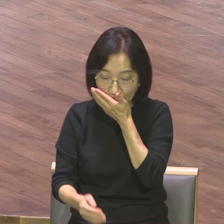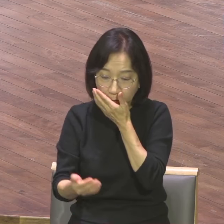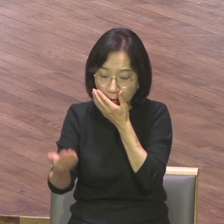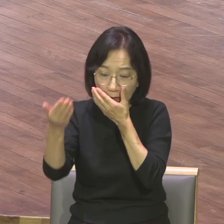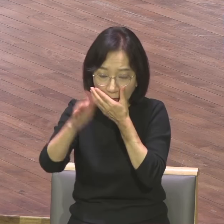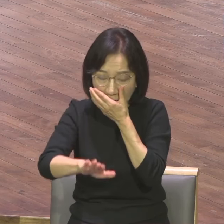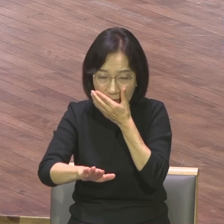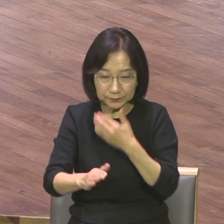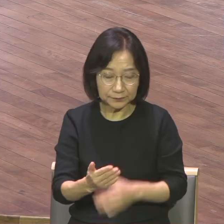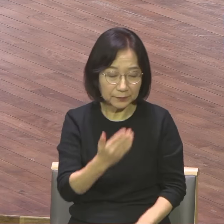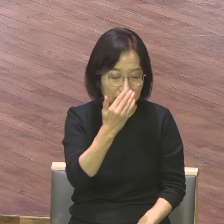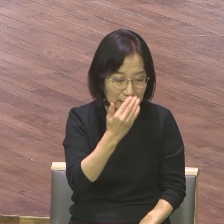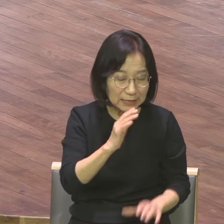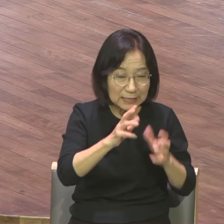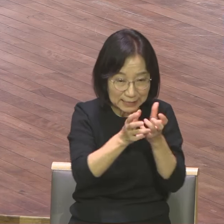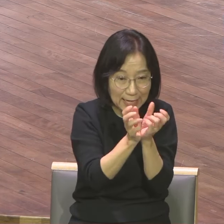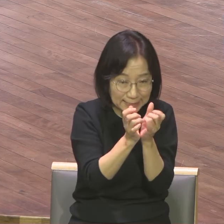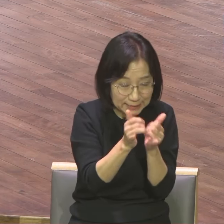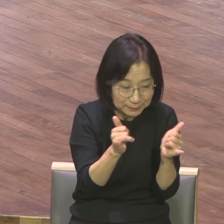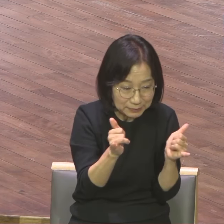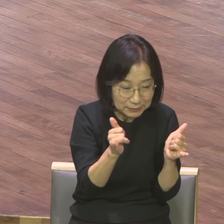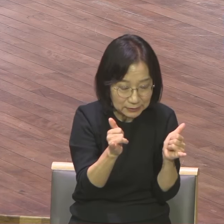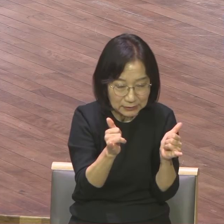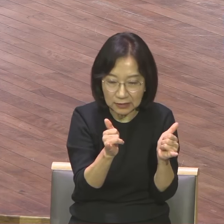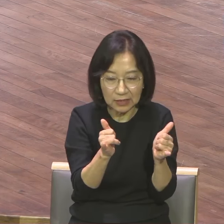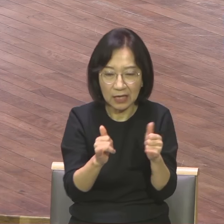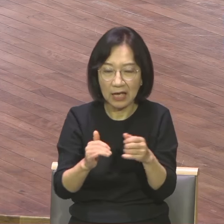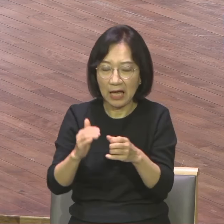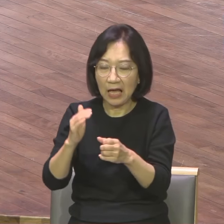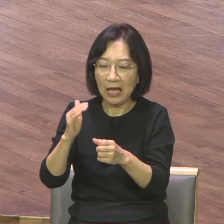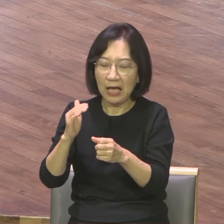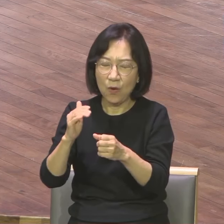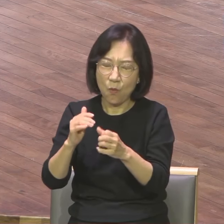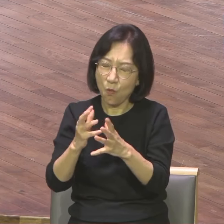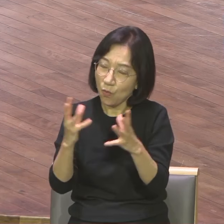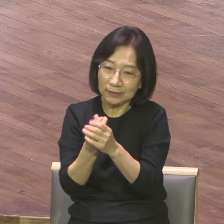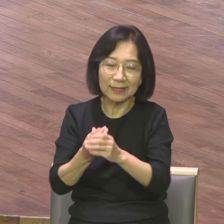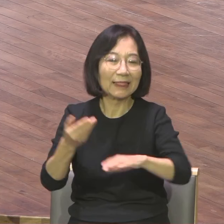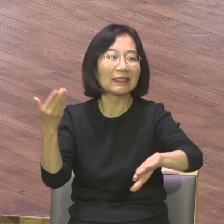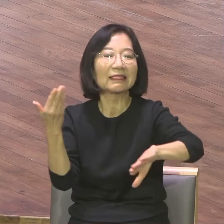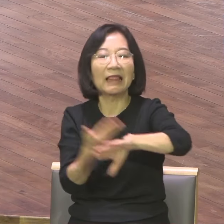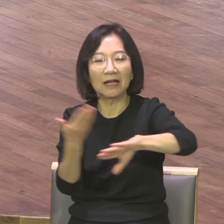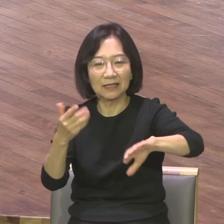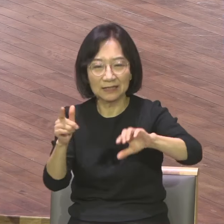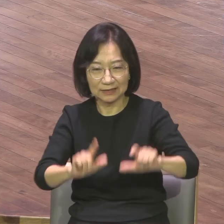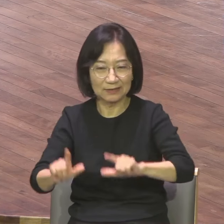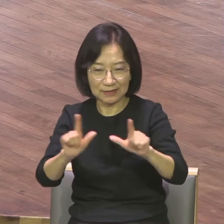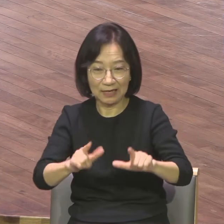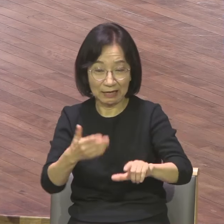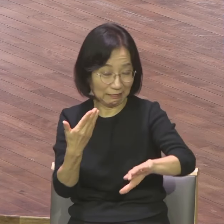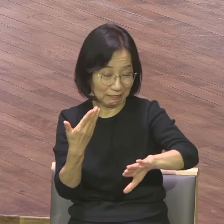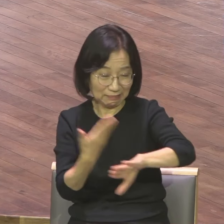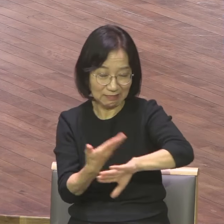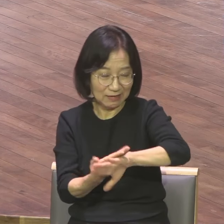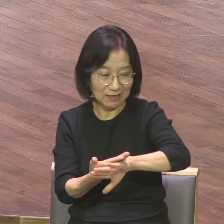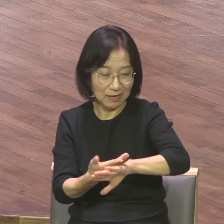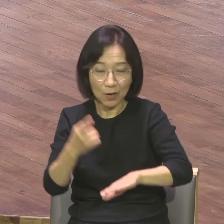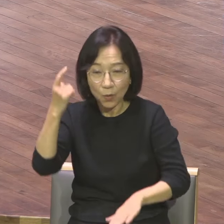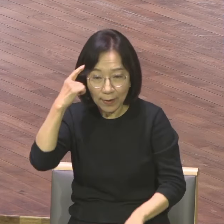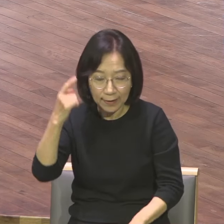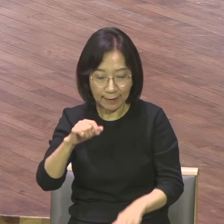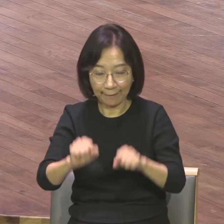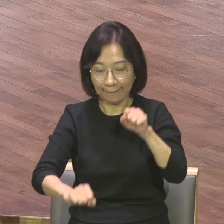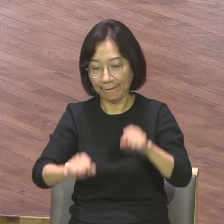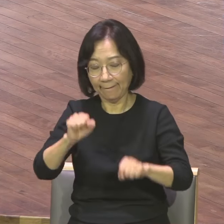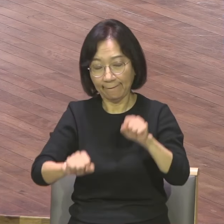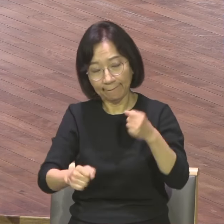이스라엘 지도자들은 이것과 전혀 상관없는 삶을 살았어요. 자, 이들의 행위가 끝으로